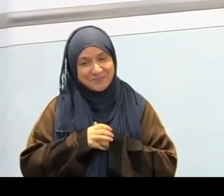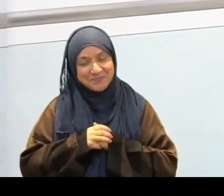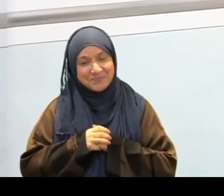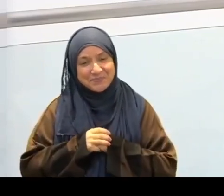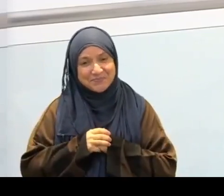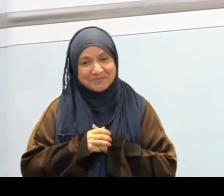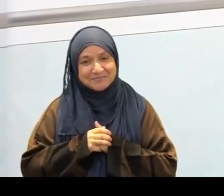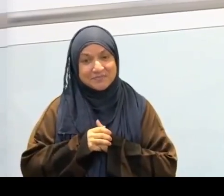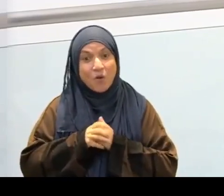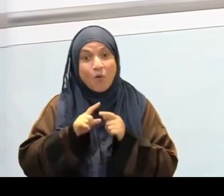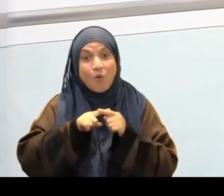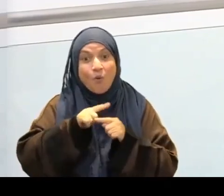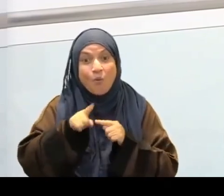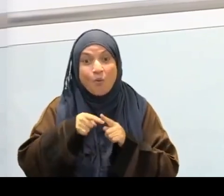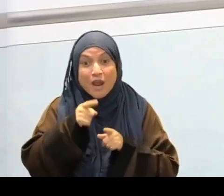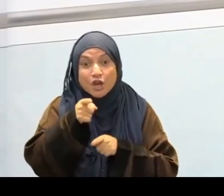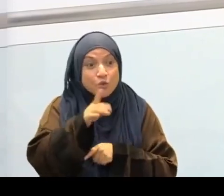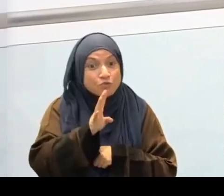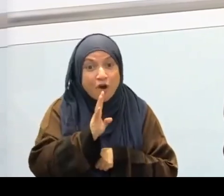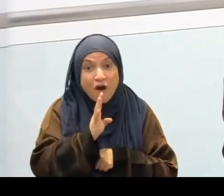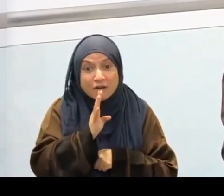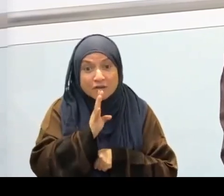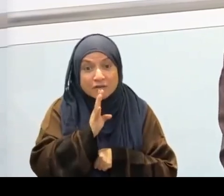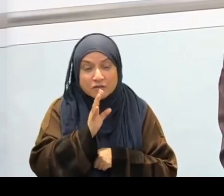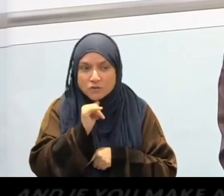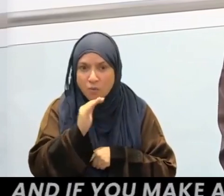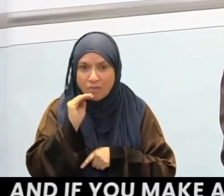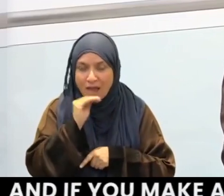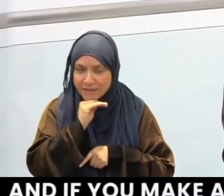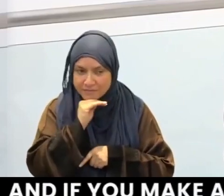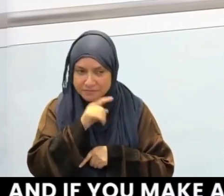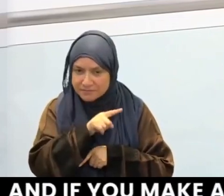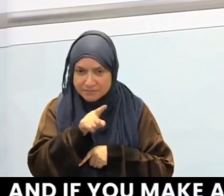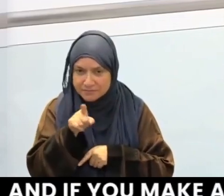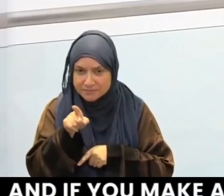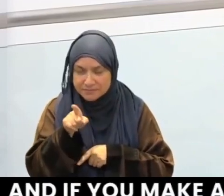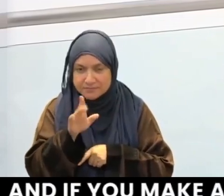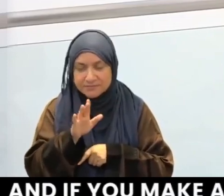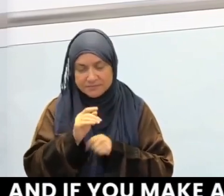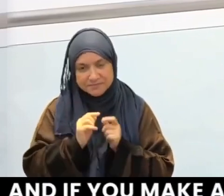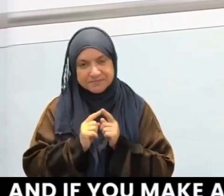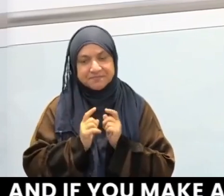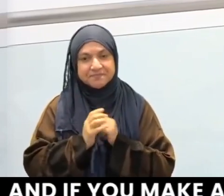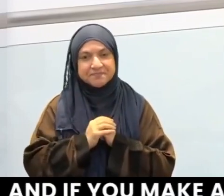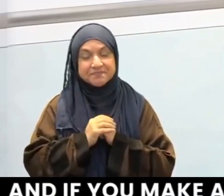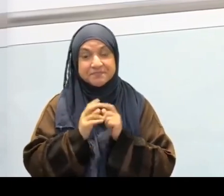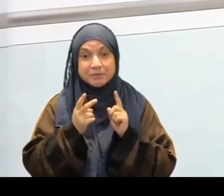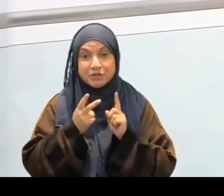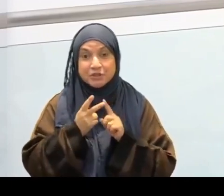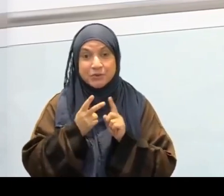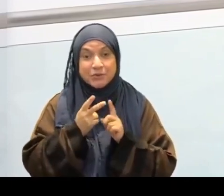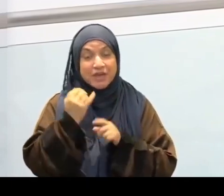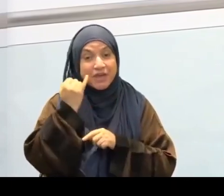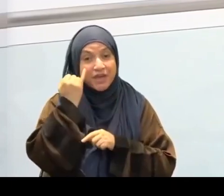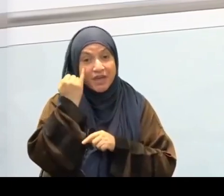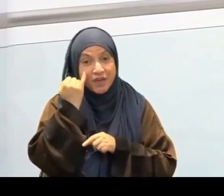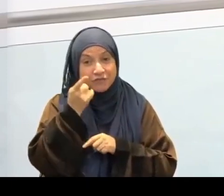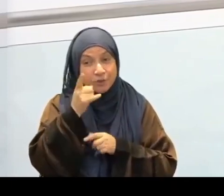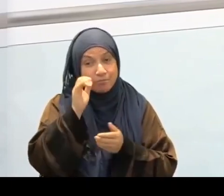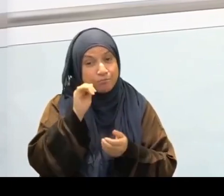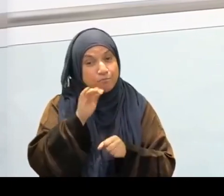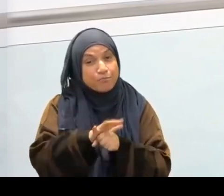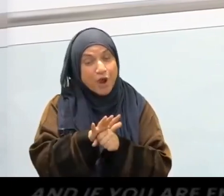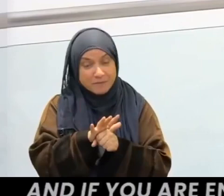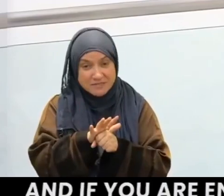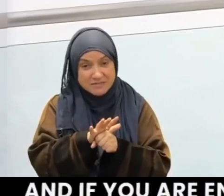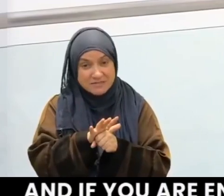lie. Then he said, وَإِذَا وَعَدَ فَلَا يُخْلِفْ. And if you make a promise, don't break your promise. وَإِذَا تُمِنَ فَلَا